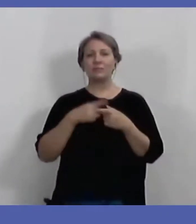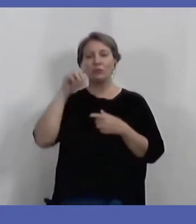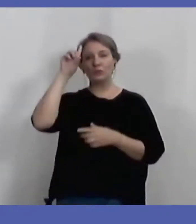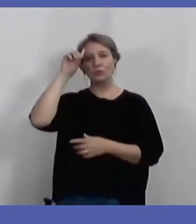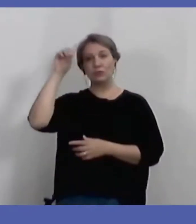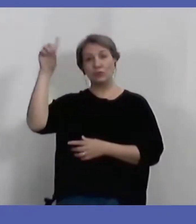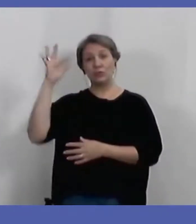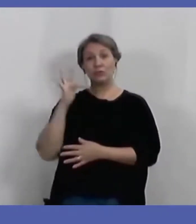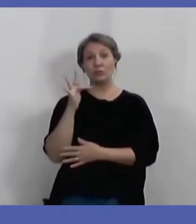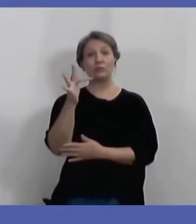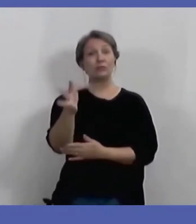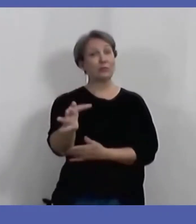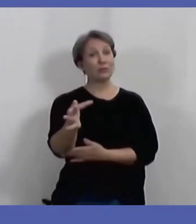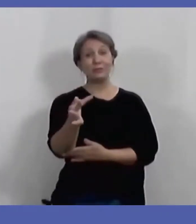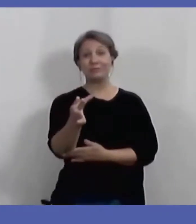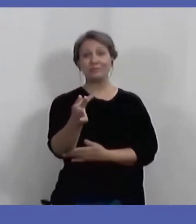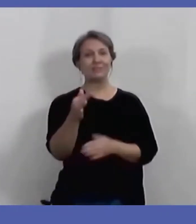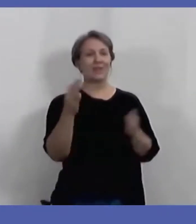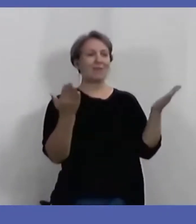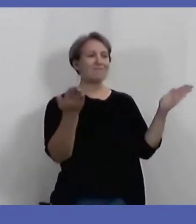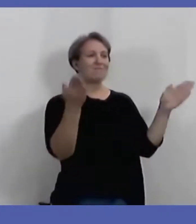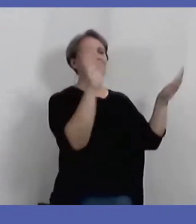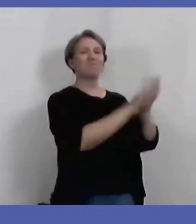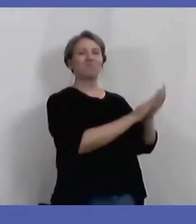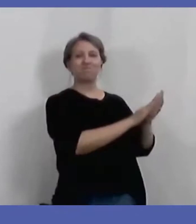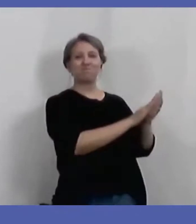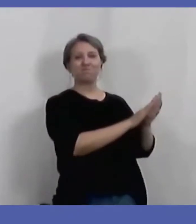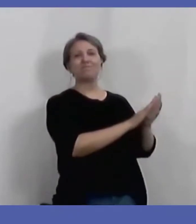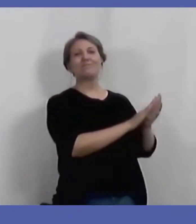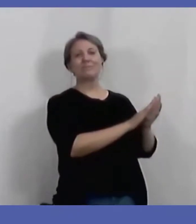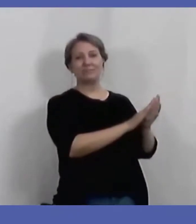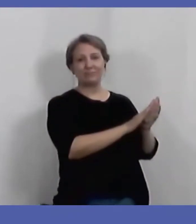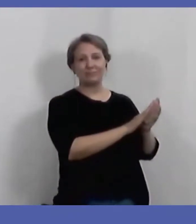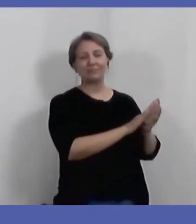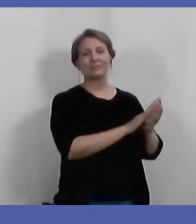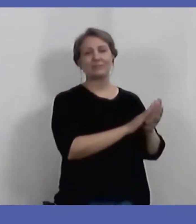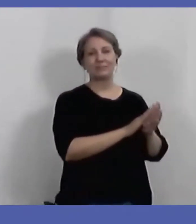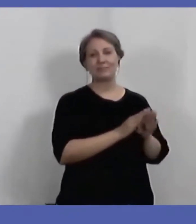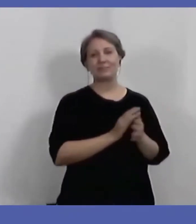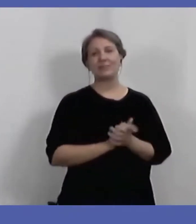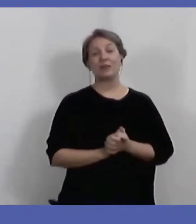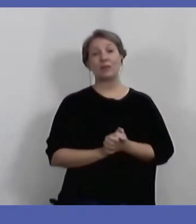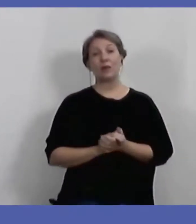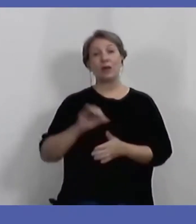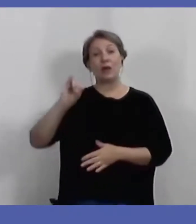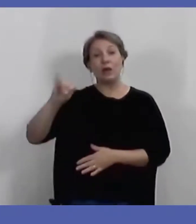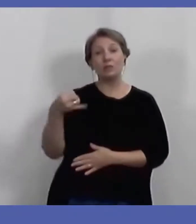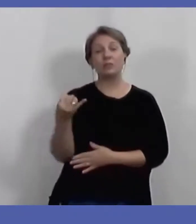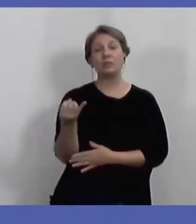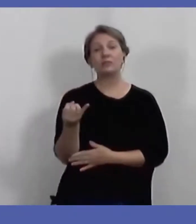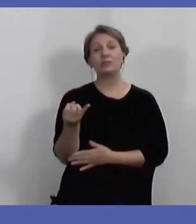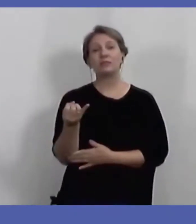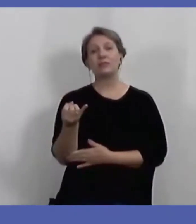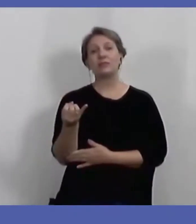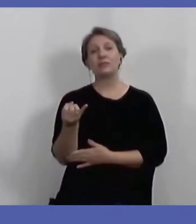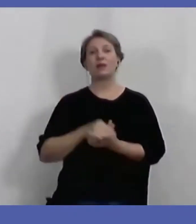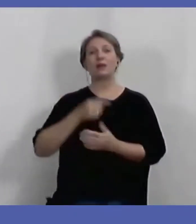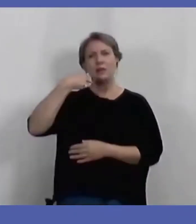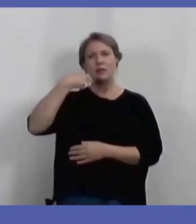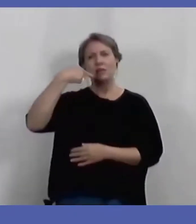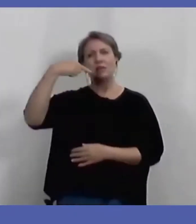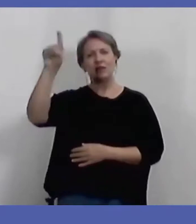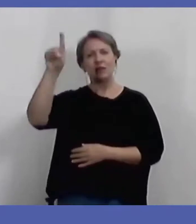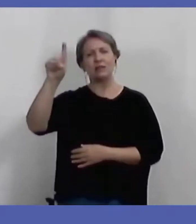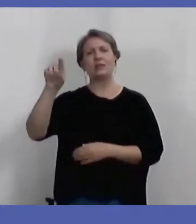vai fechar. Amém? Então, irmãos, vamos aproveitar, ir para as ruas, contactar